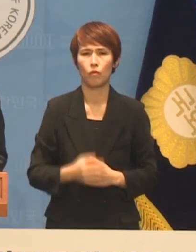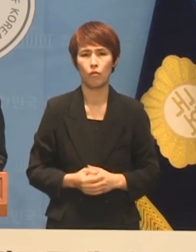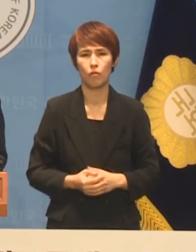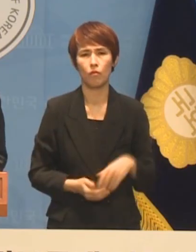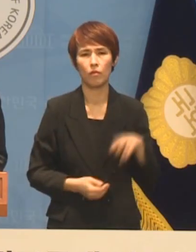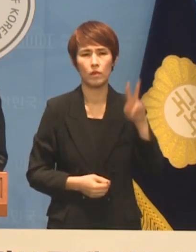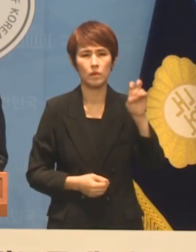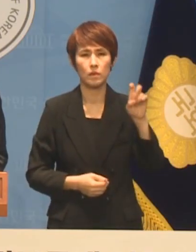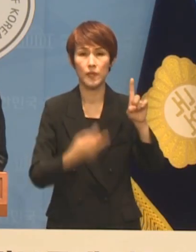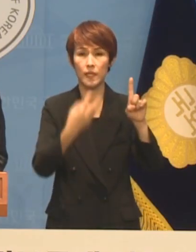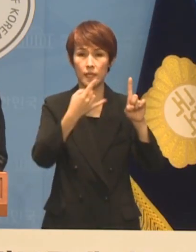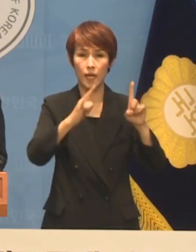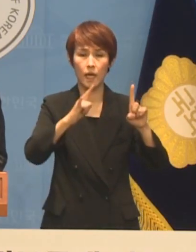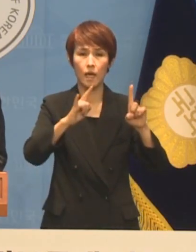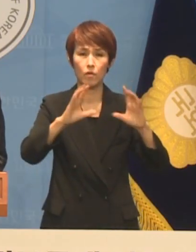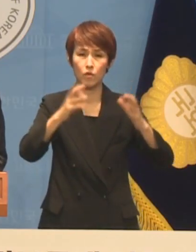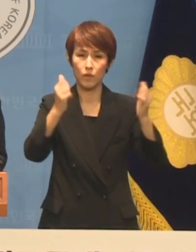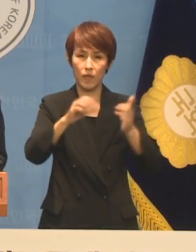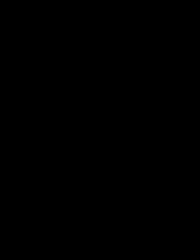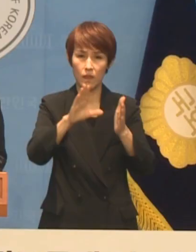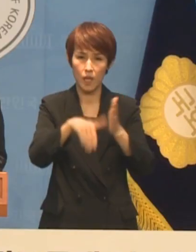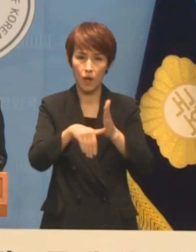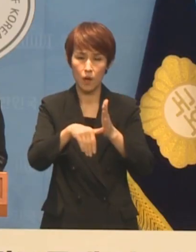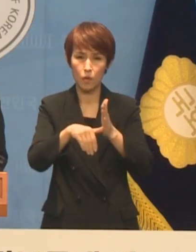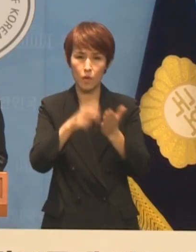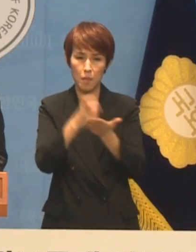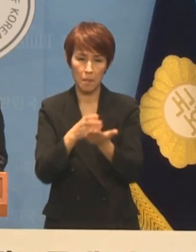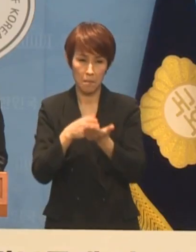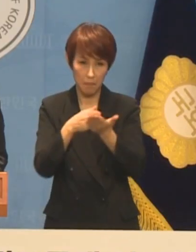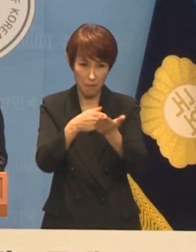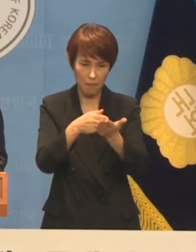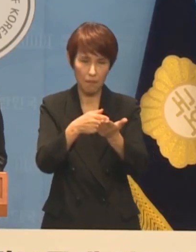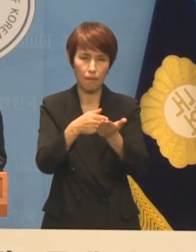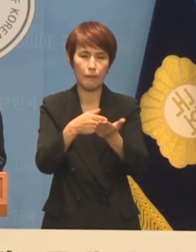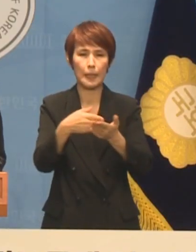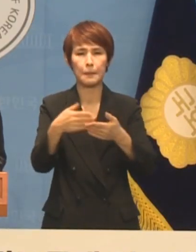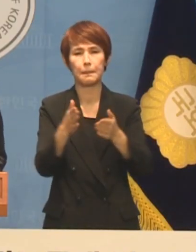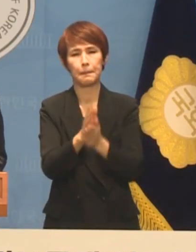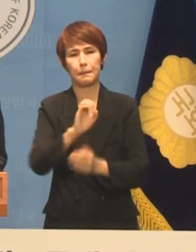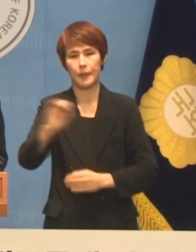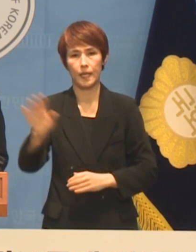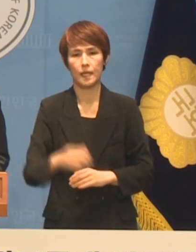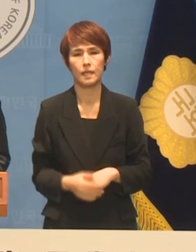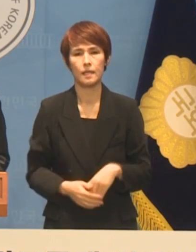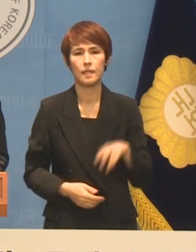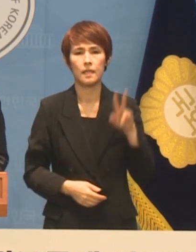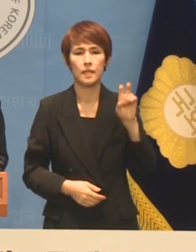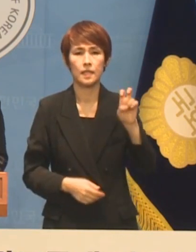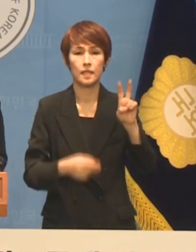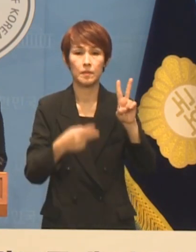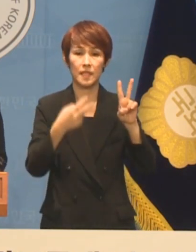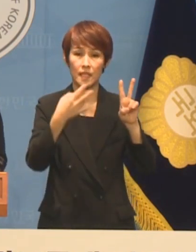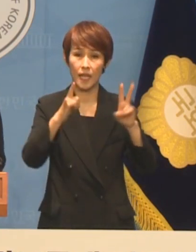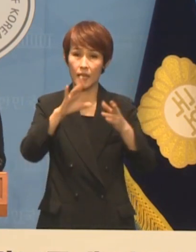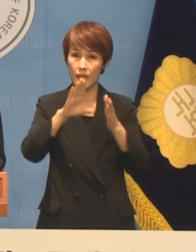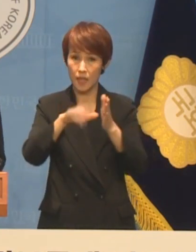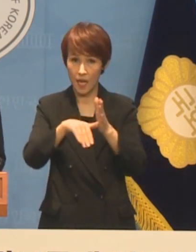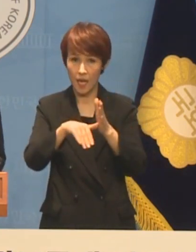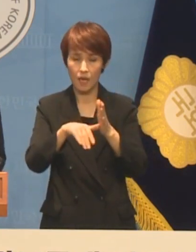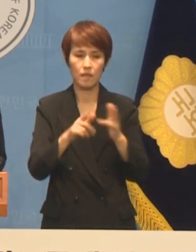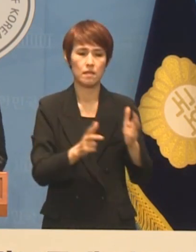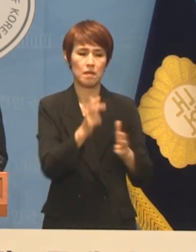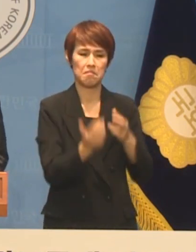21대에서도 발의됐다가 자동 폐기가 됐다고 합니다. 이번 22대에서만큼은 산재